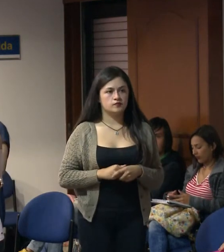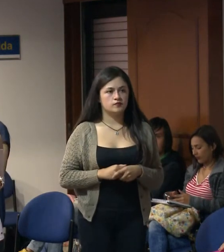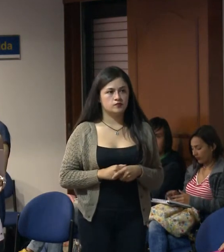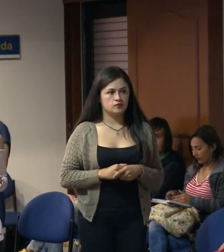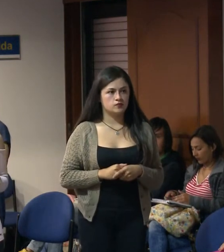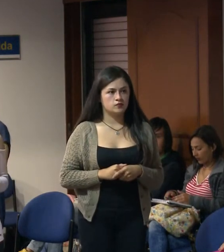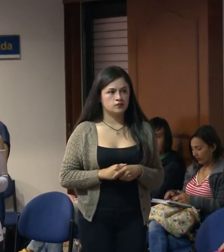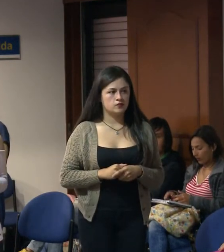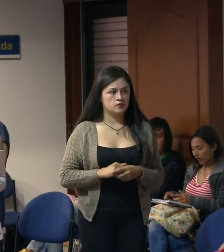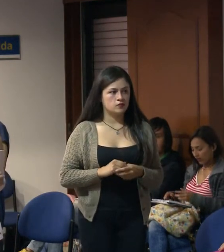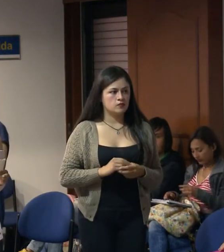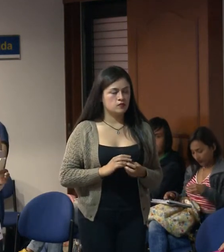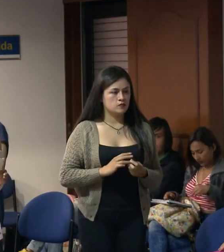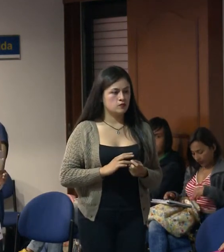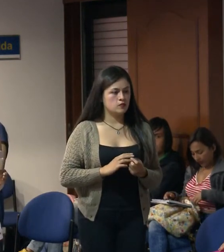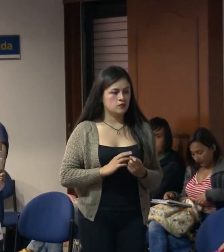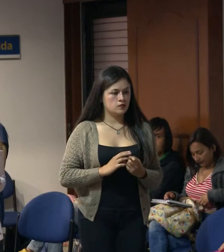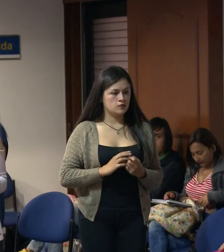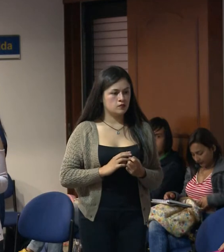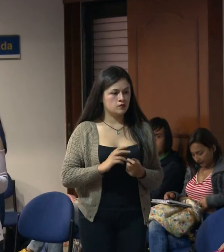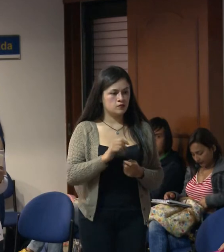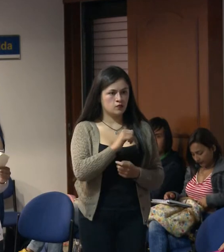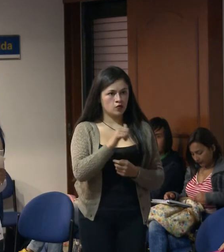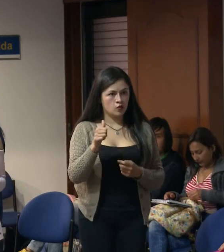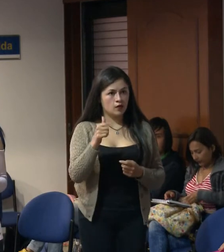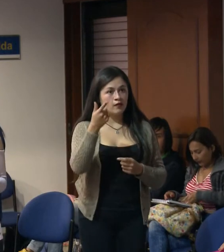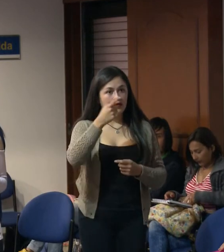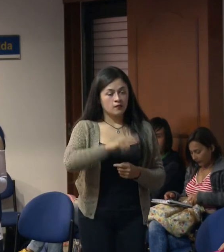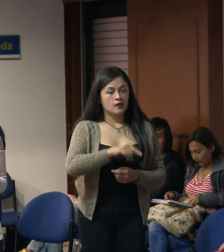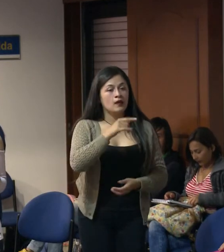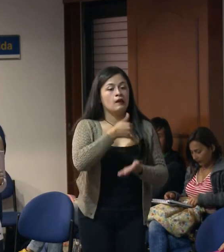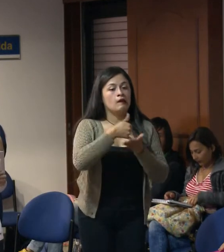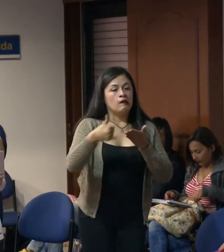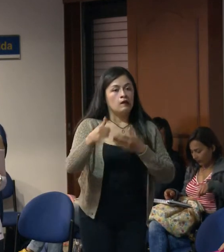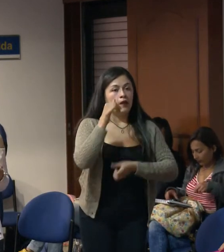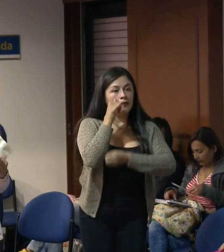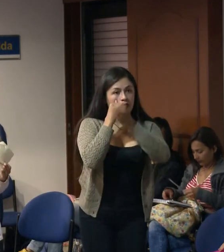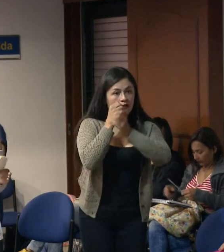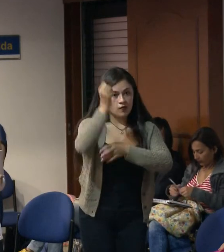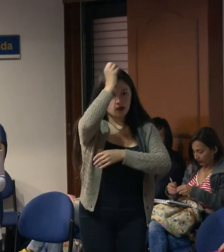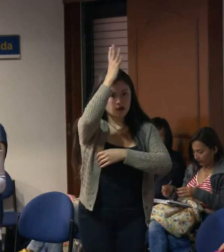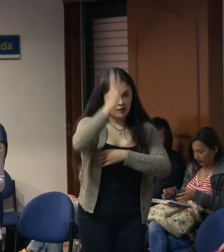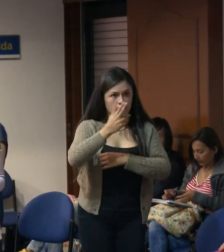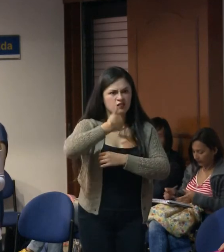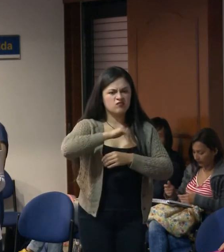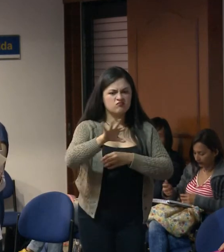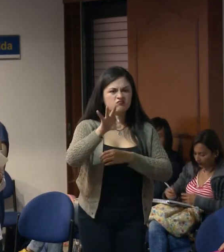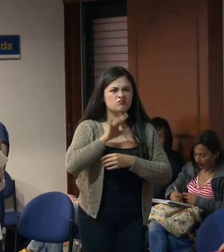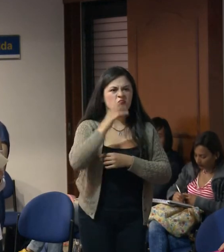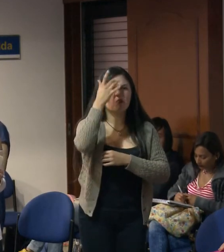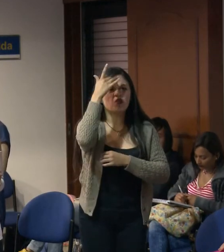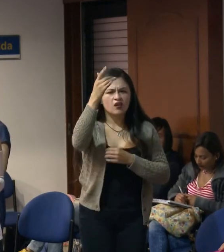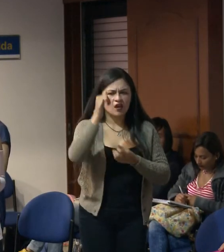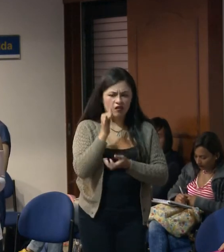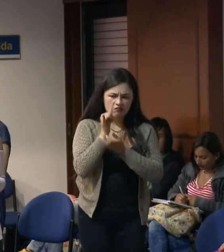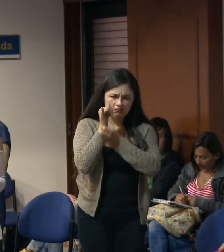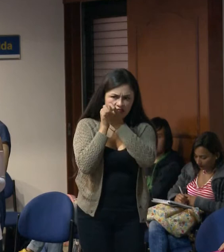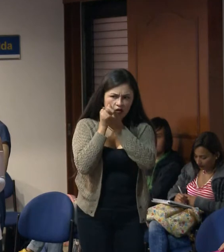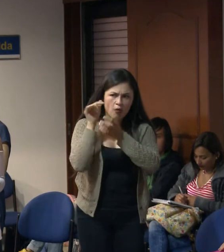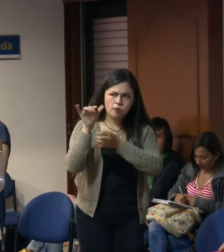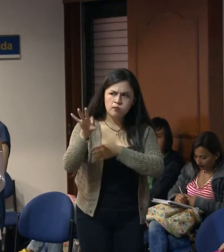Bueno, también en la línea de pedagogía didáctica, lo escogimos porque nuestra